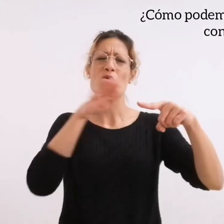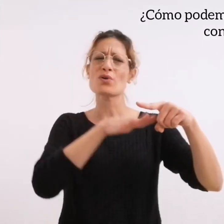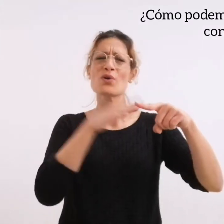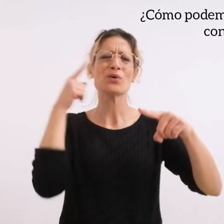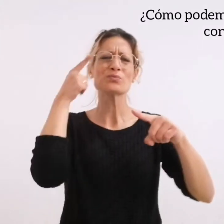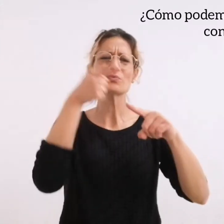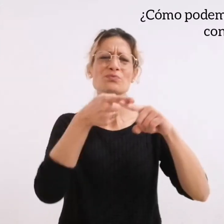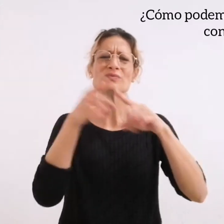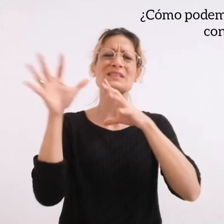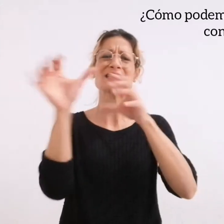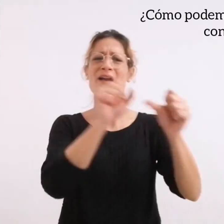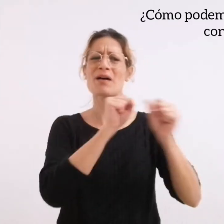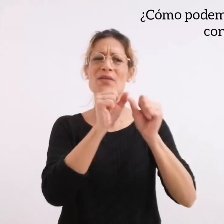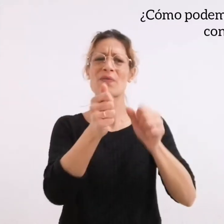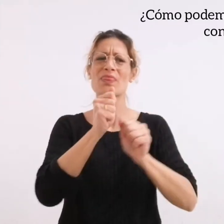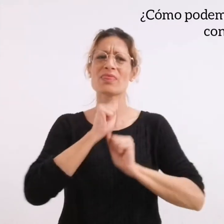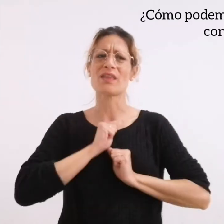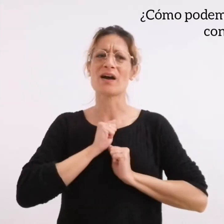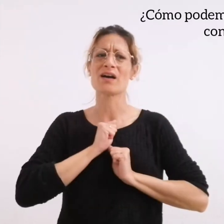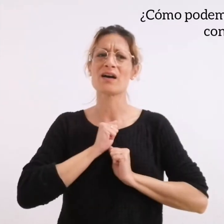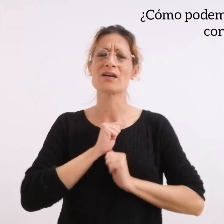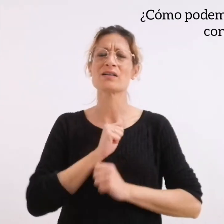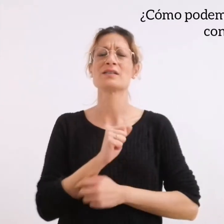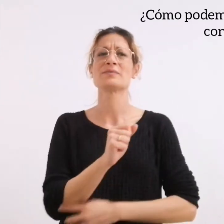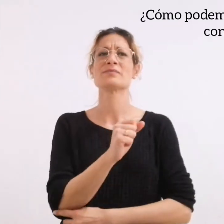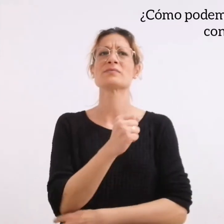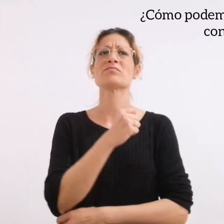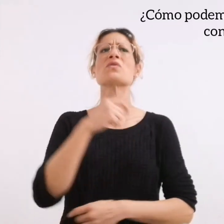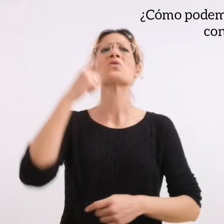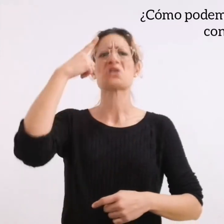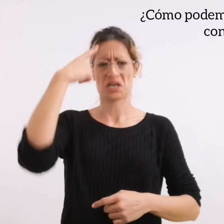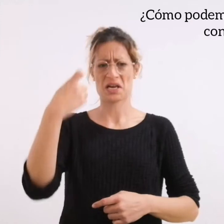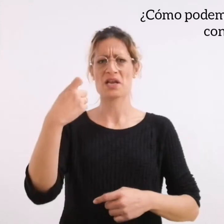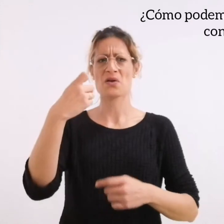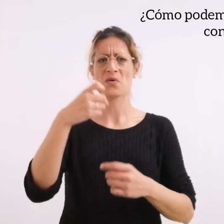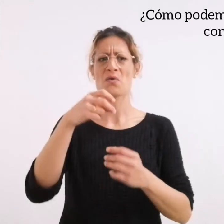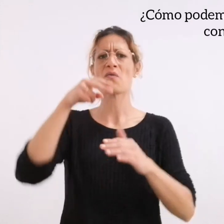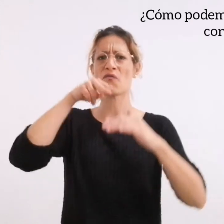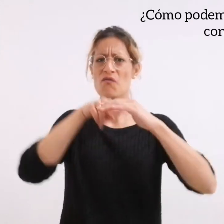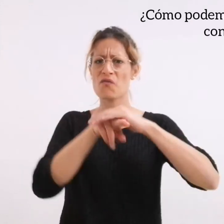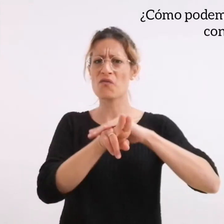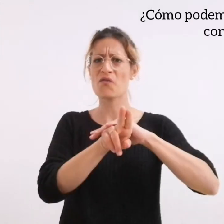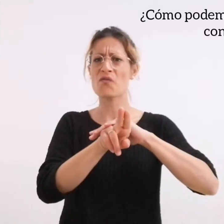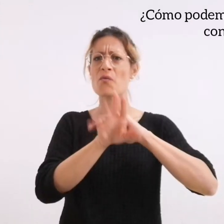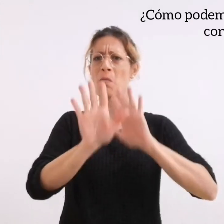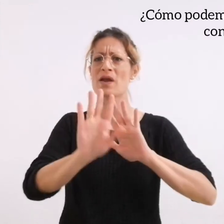Creo que Él fue sepultado y que resucitó al tercer día para darme una nueva vida.